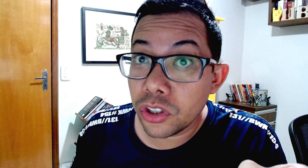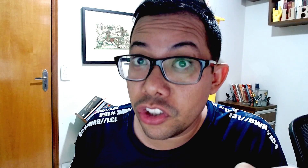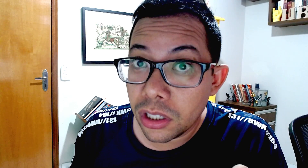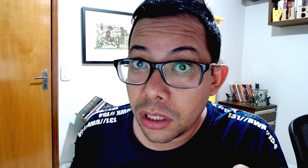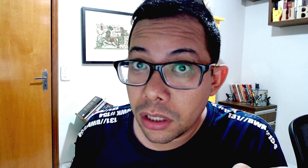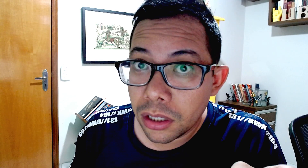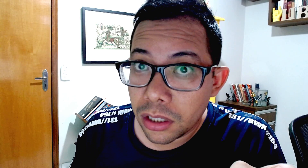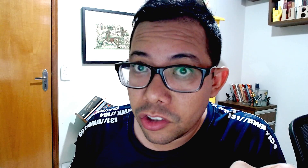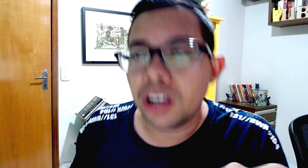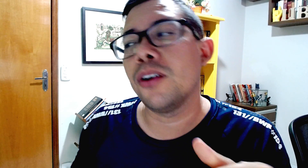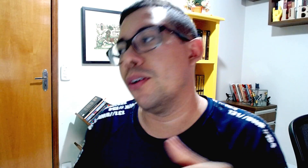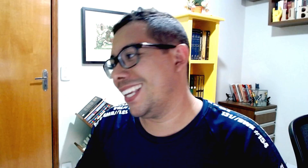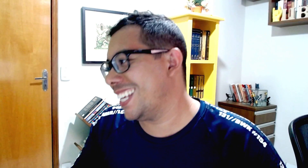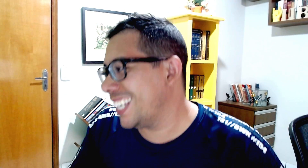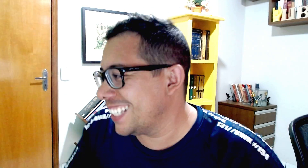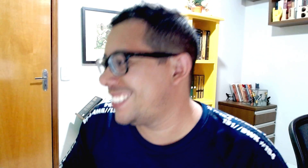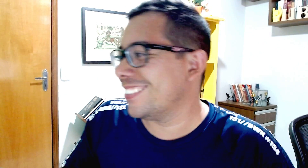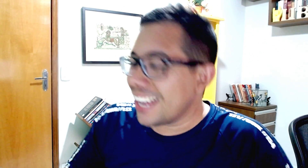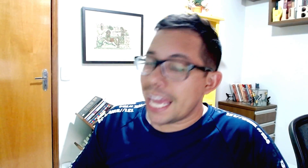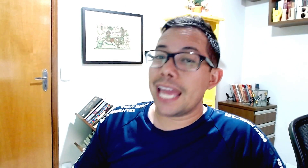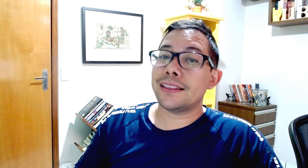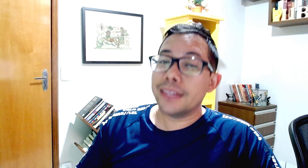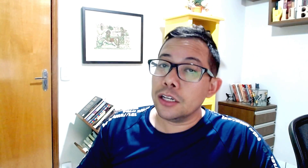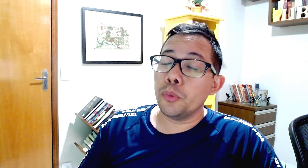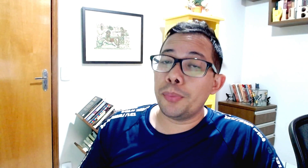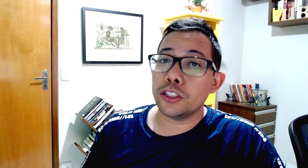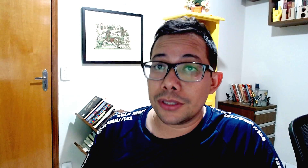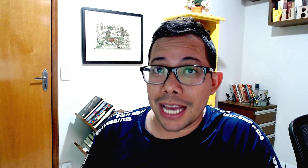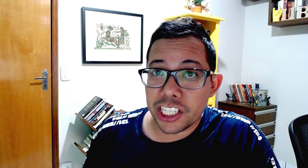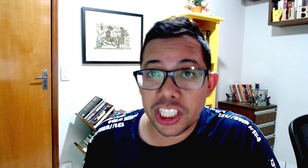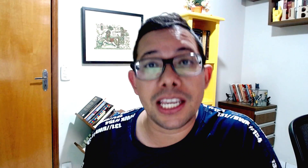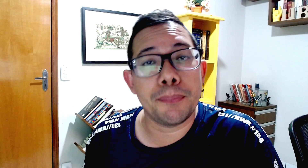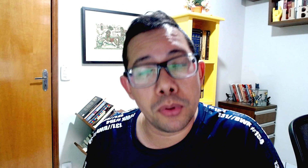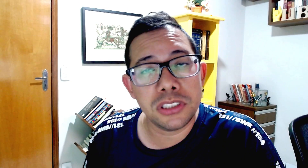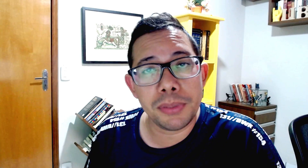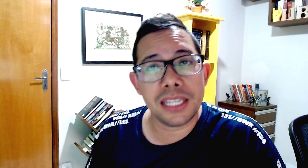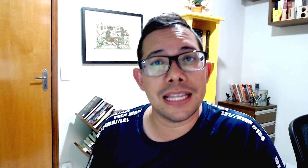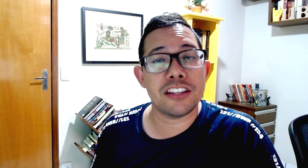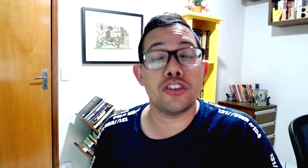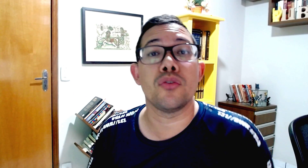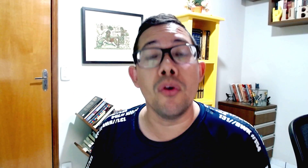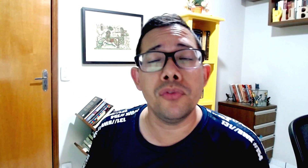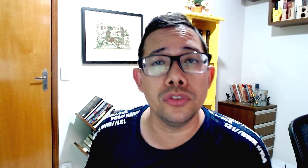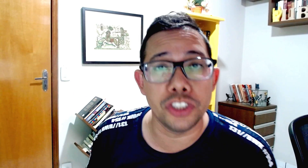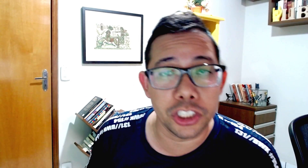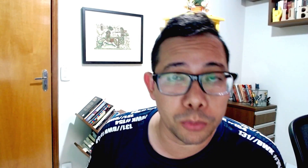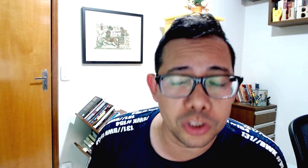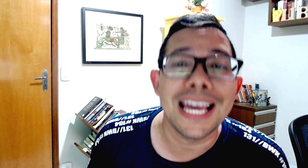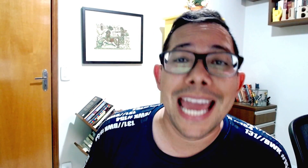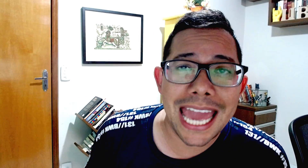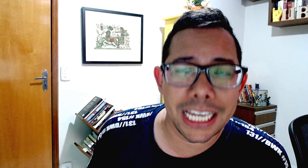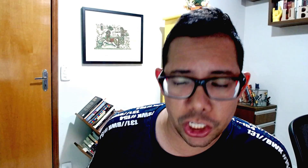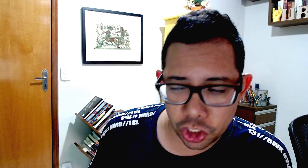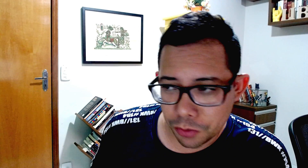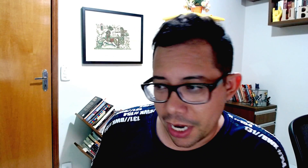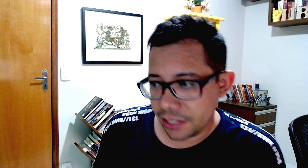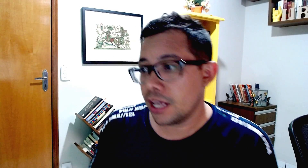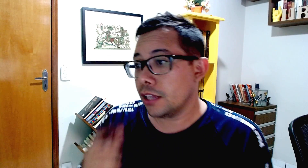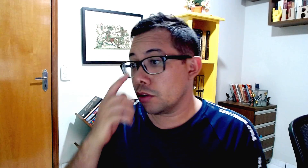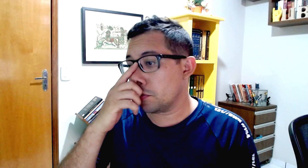de Jacó, isso é tanto personagem que a possibilidade de confundirmos é grande demais. Então vamos